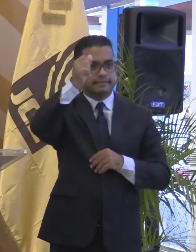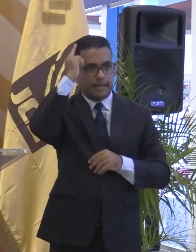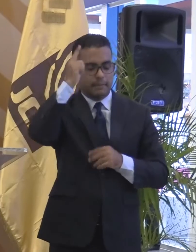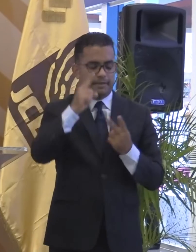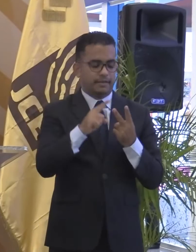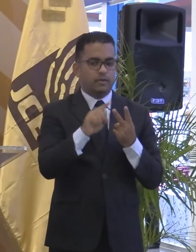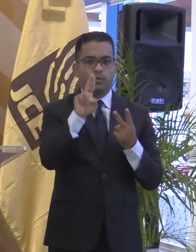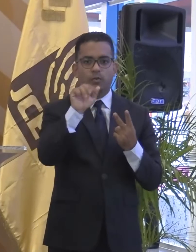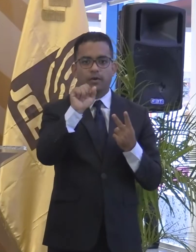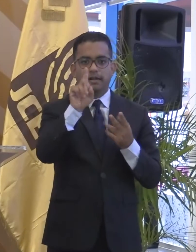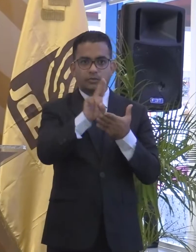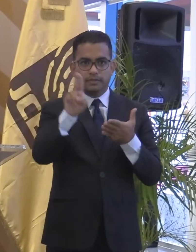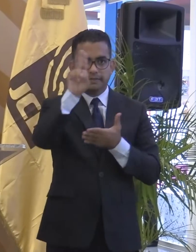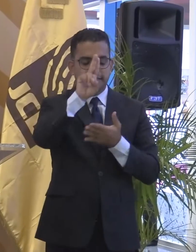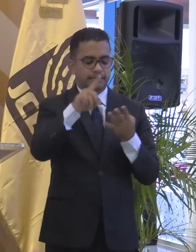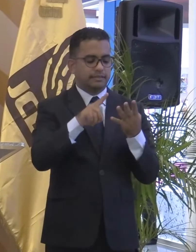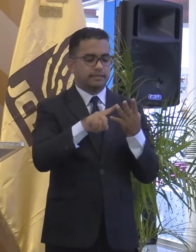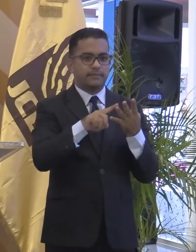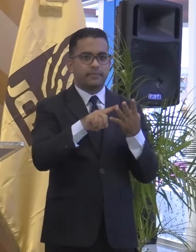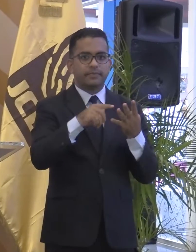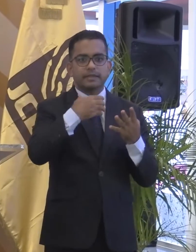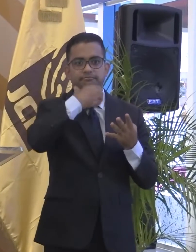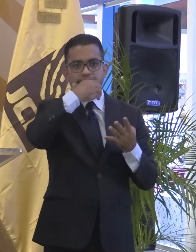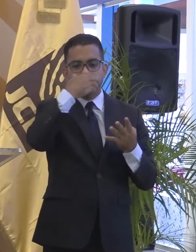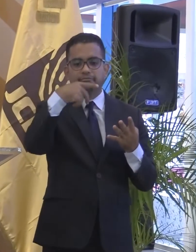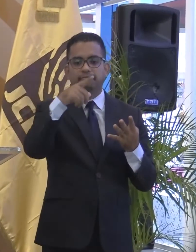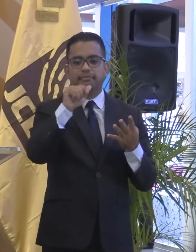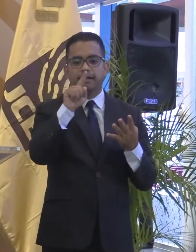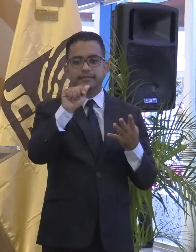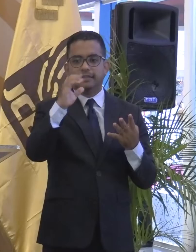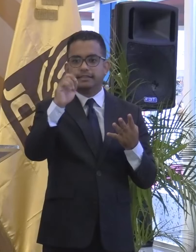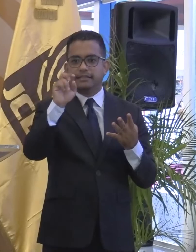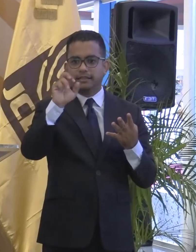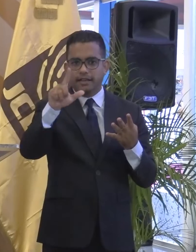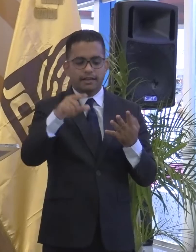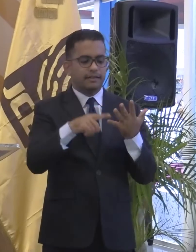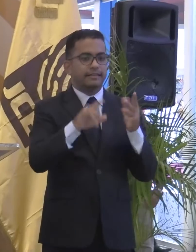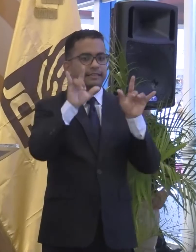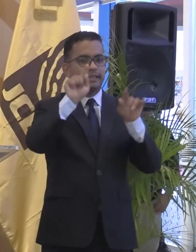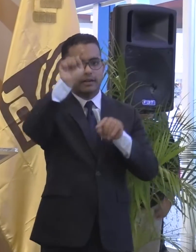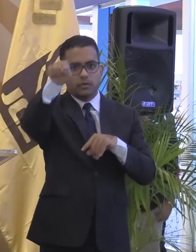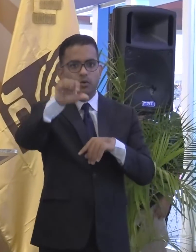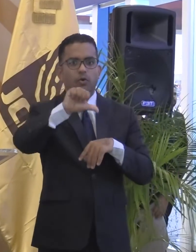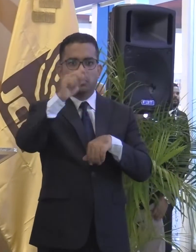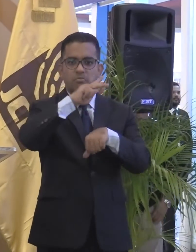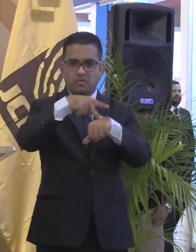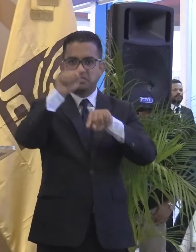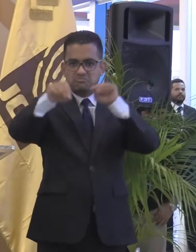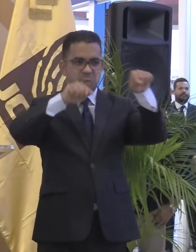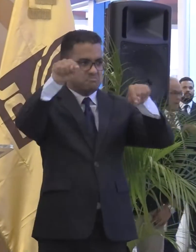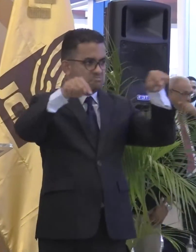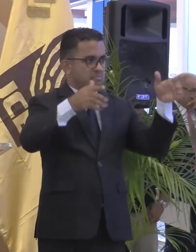uaz plaza central y otras plazas que le serán anunciadas oportunamente como en santiago y otras provincias del país